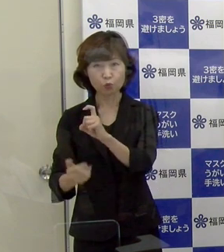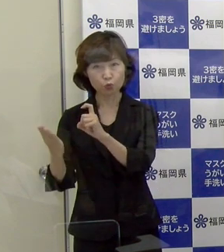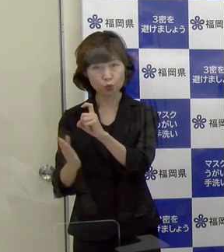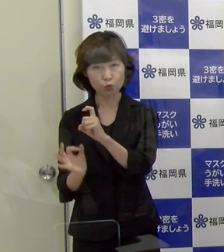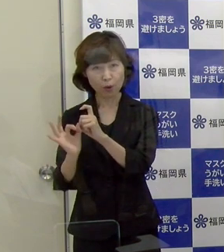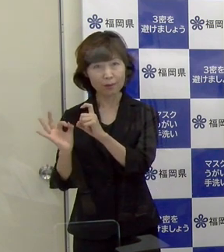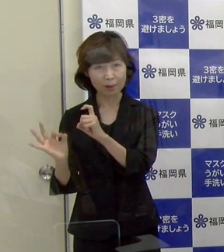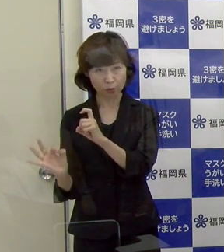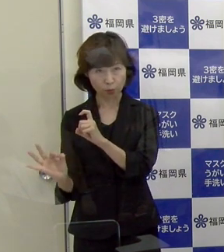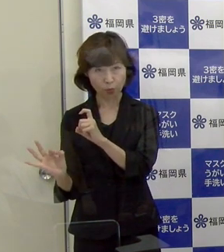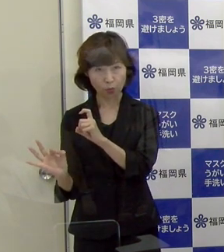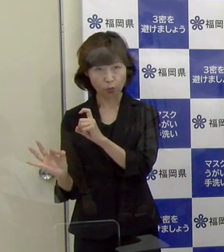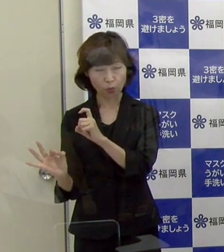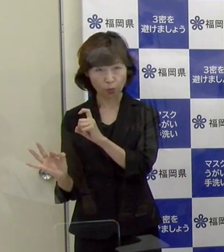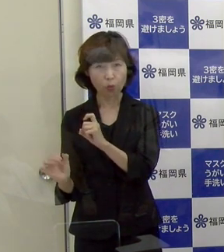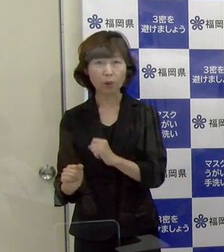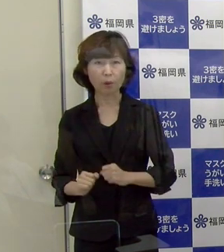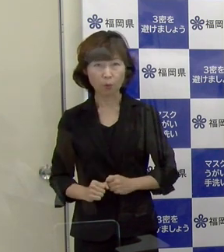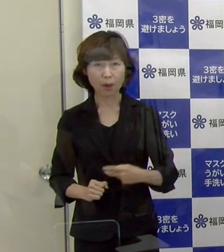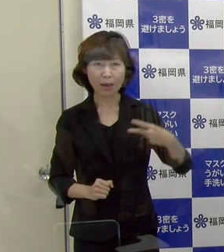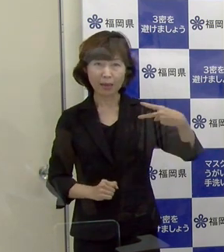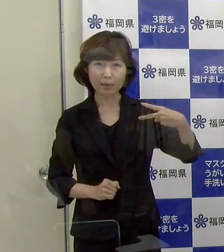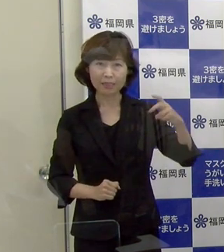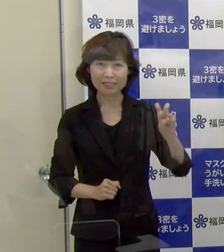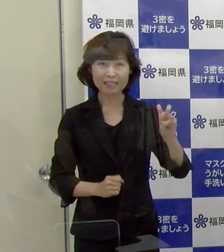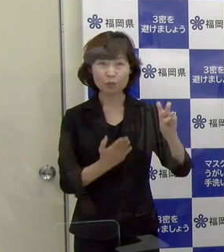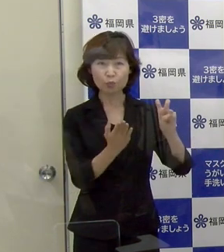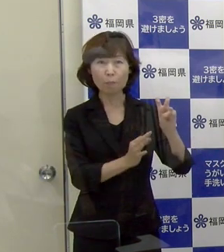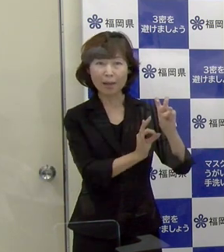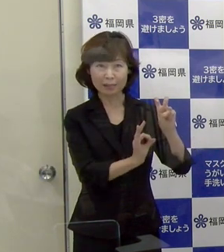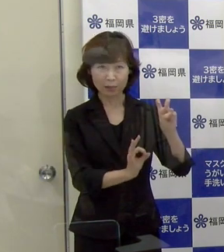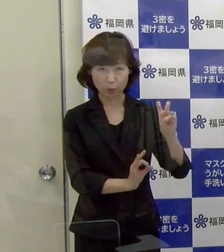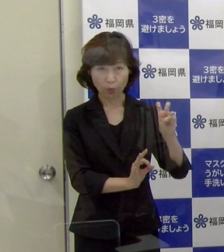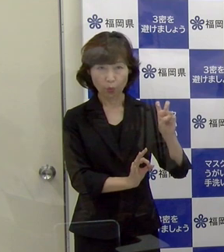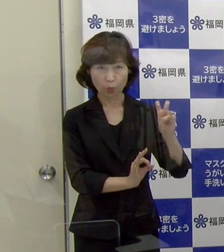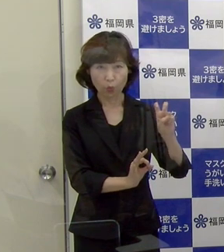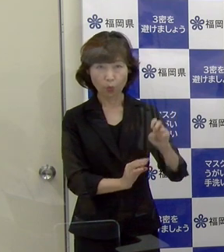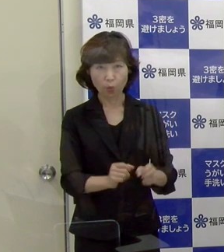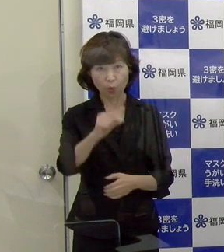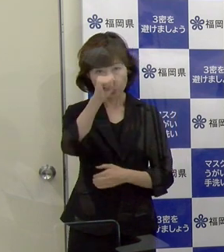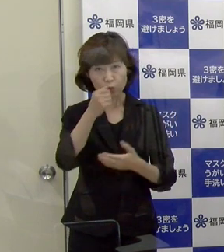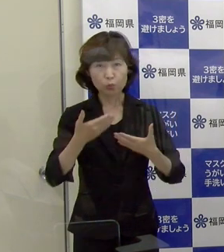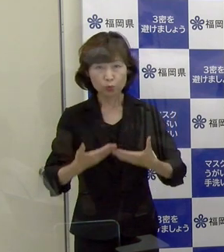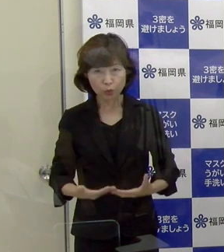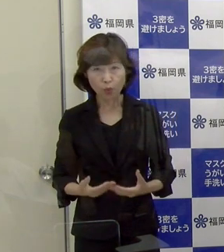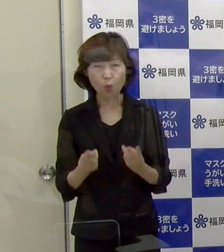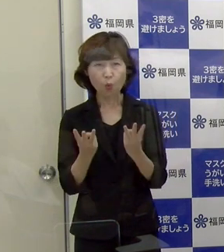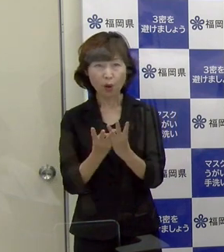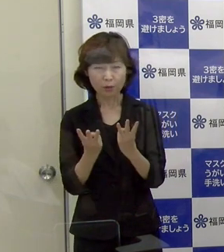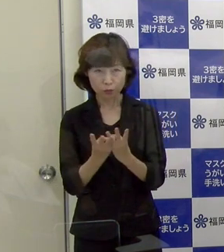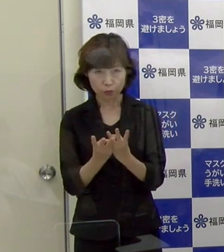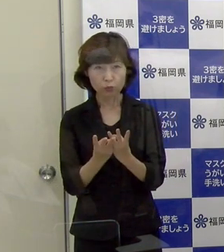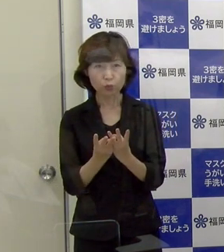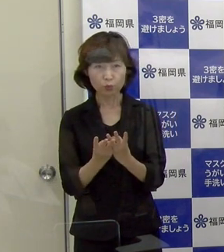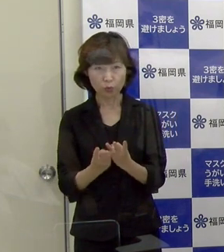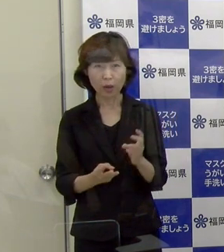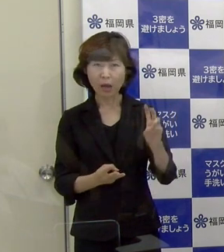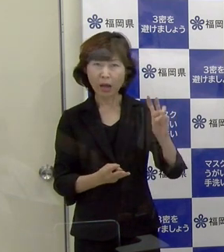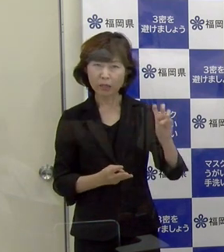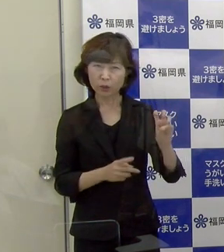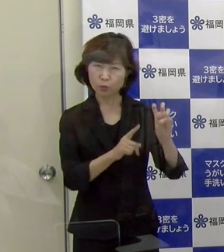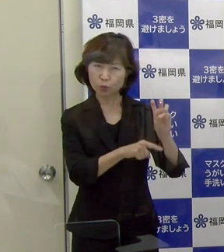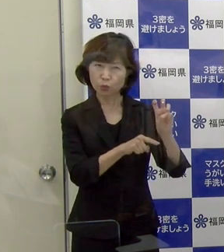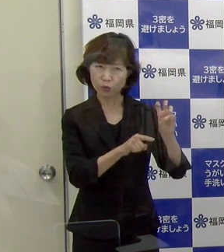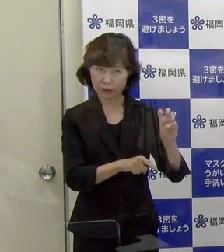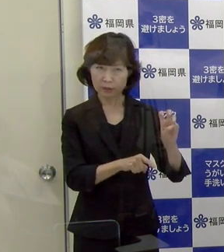て2月の段階ではこれが2割ありましたまた重症者数も2月の段階では20人